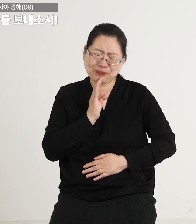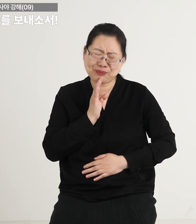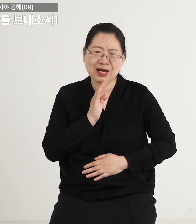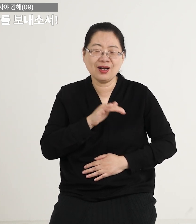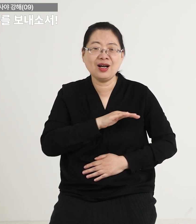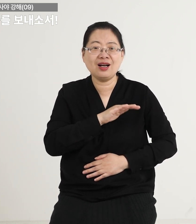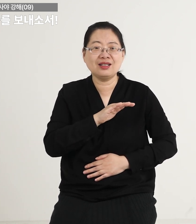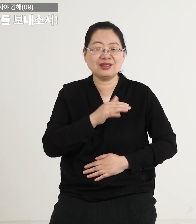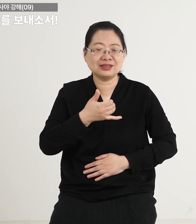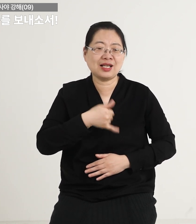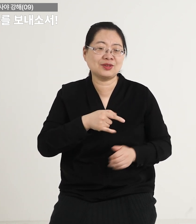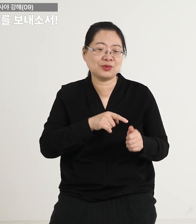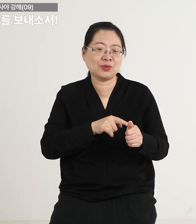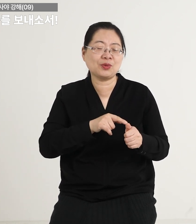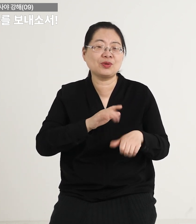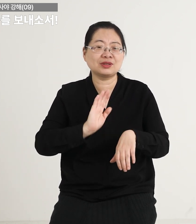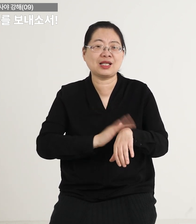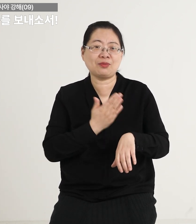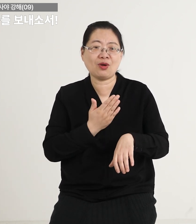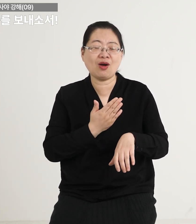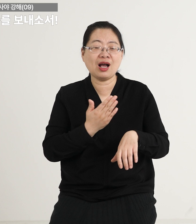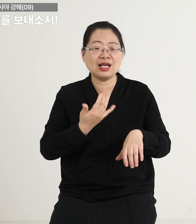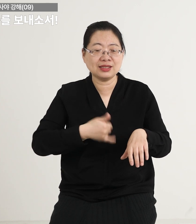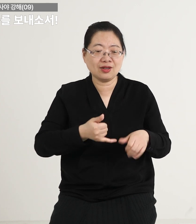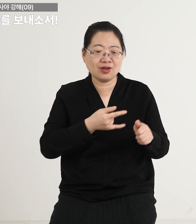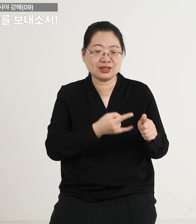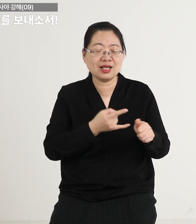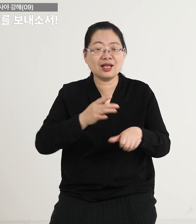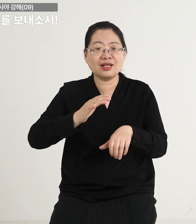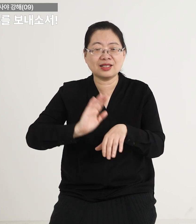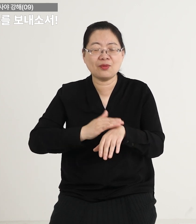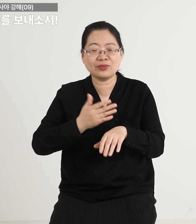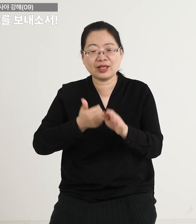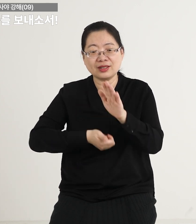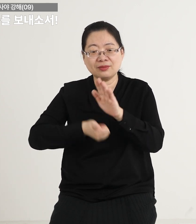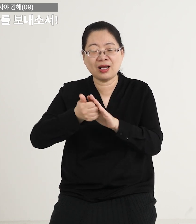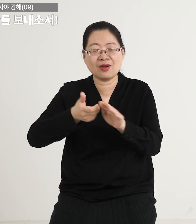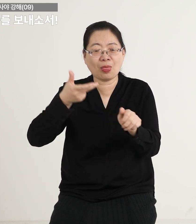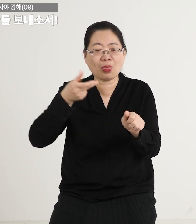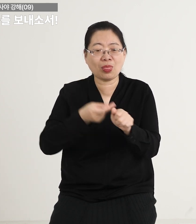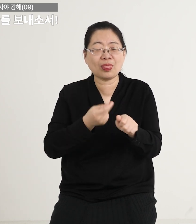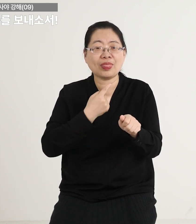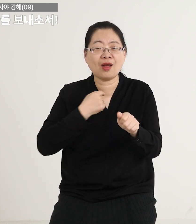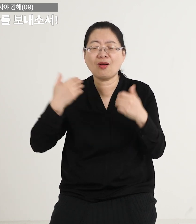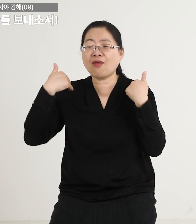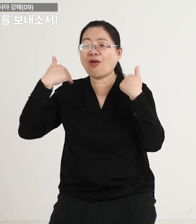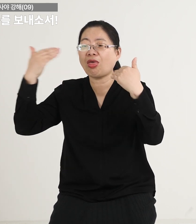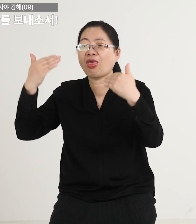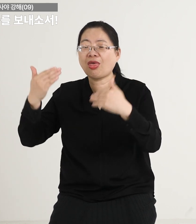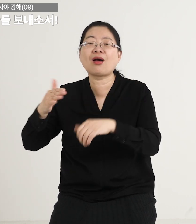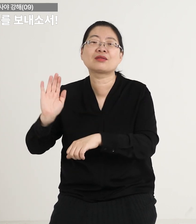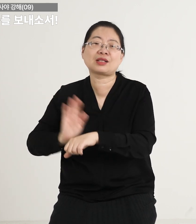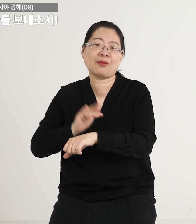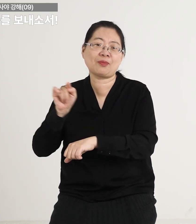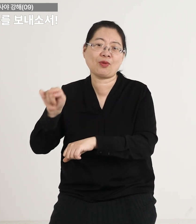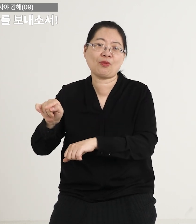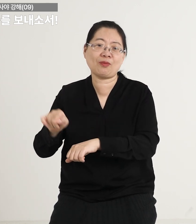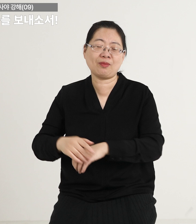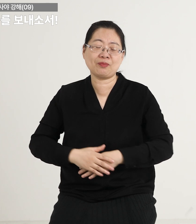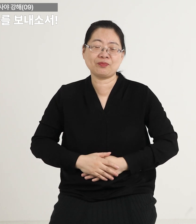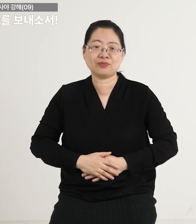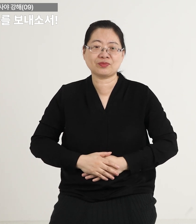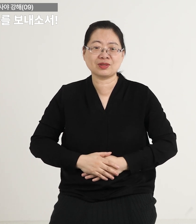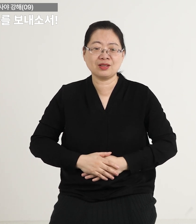아이들에게 잘못된 희망을 심어준 어른들의 책임이라고 밖에는 설명할 길이 없는 겁니다. 이런 나라가 어디 있어요?